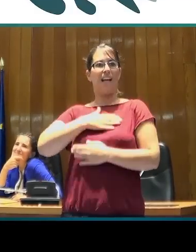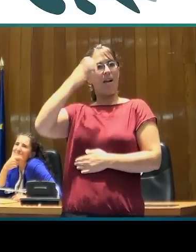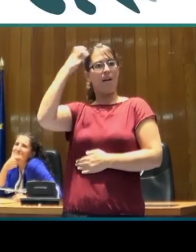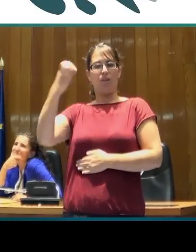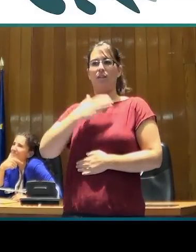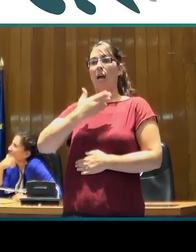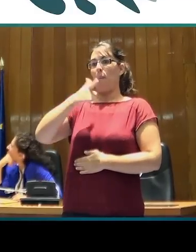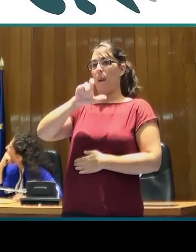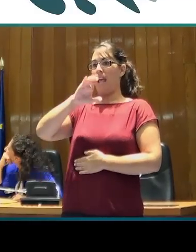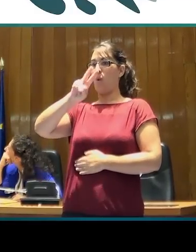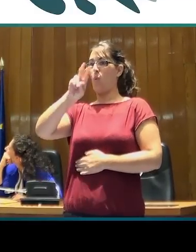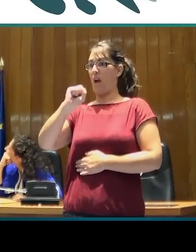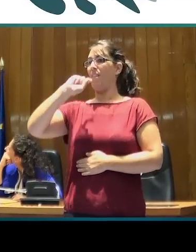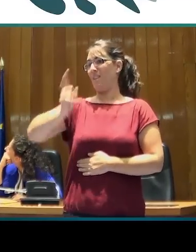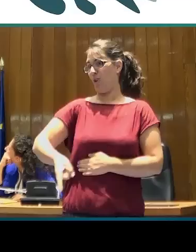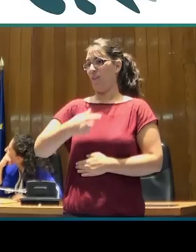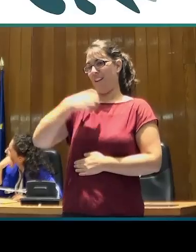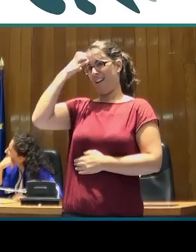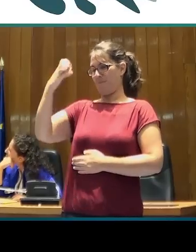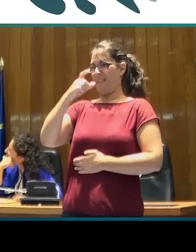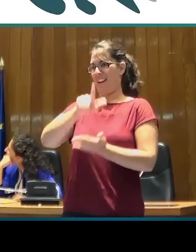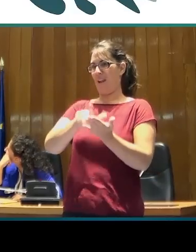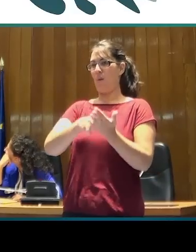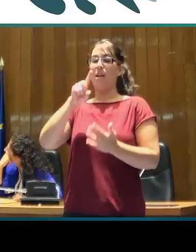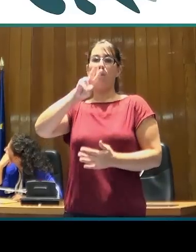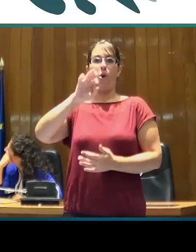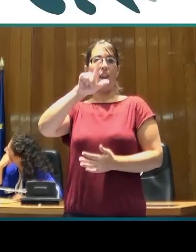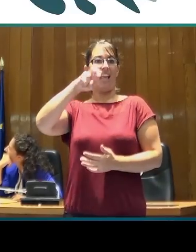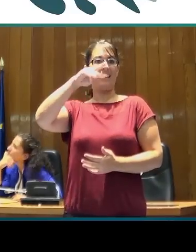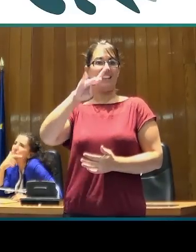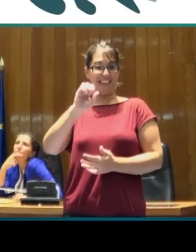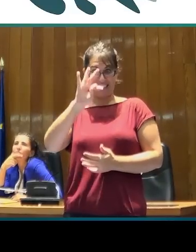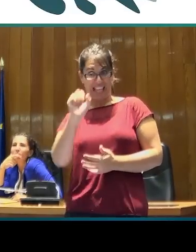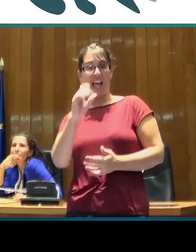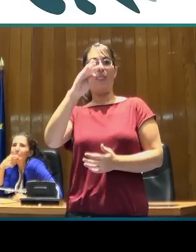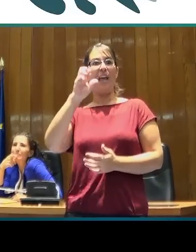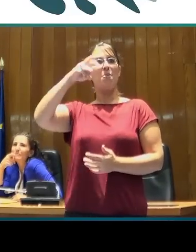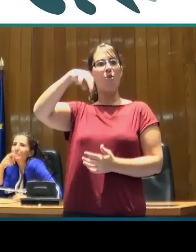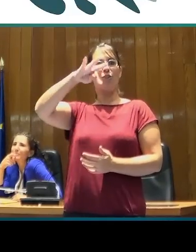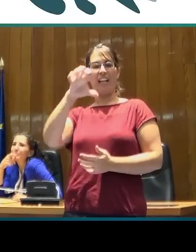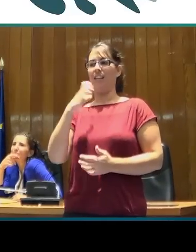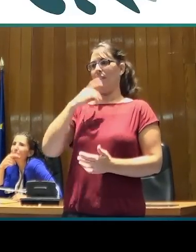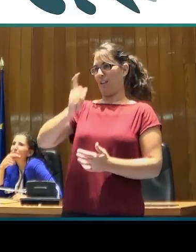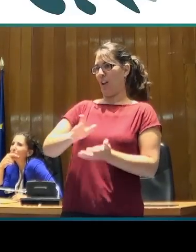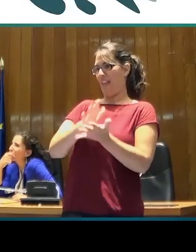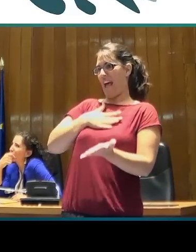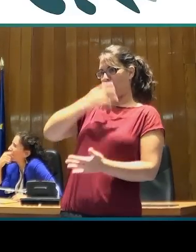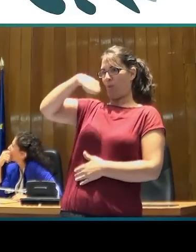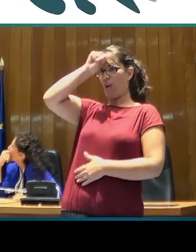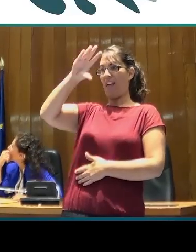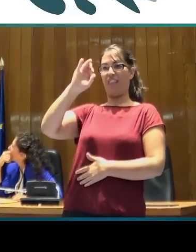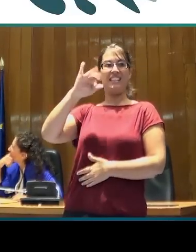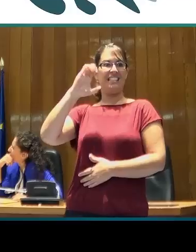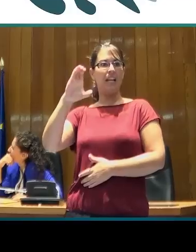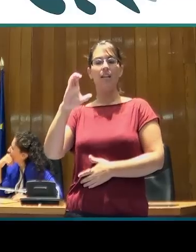Manuel Blecua, director de la Real Academia de la Lengua, y a doña Violeta de Monte, directora del Instituto de Lengua, Literatura y Antropología del CSIC, el compromiso